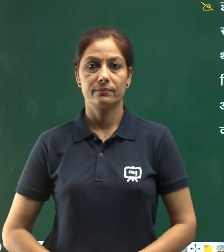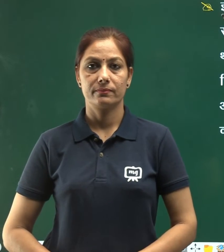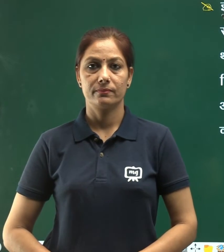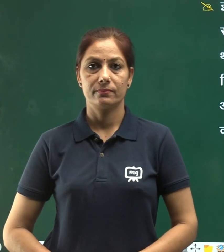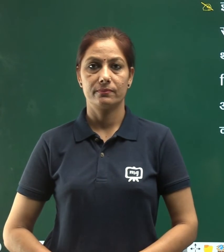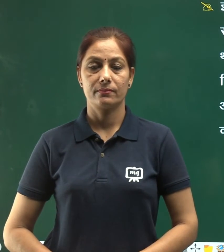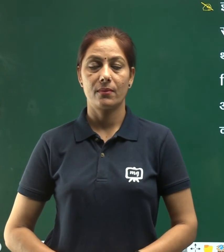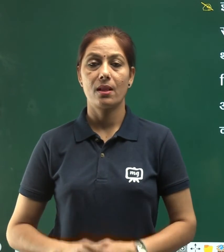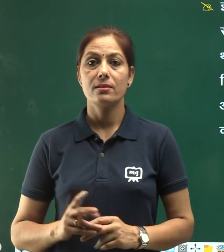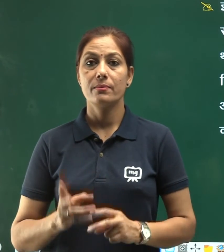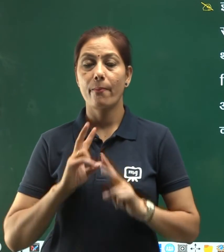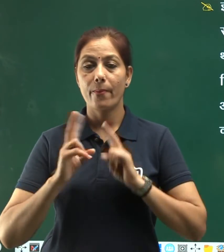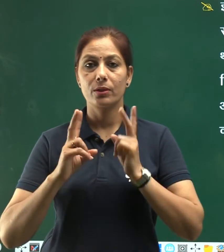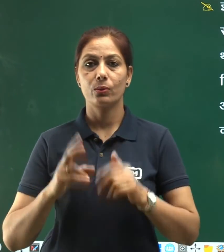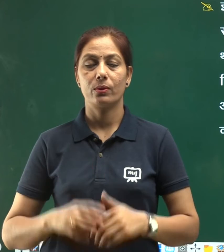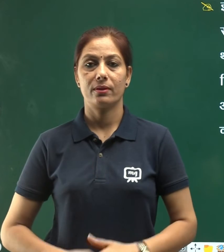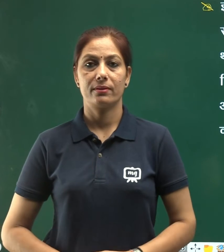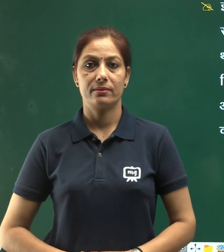इस बात को लेकर